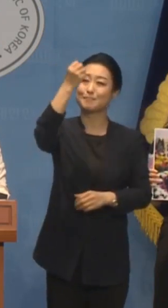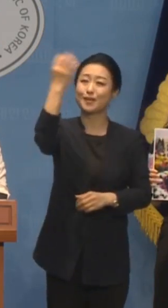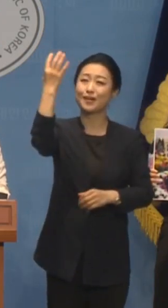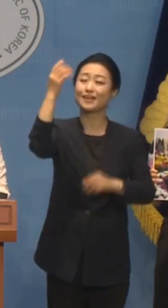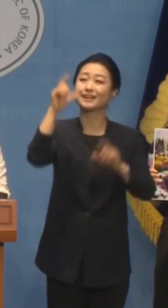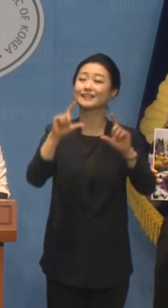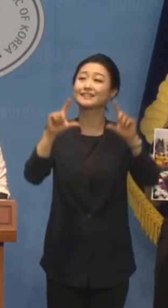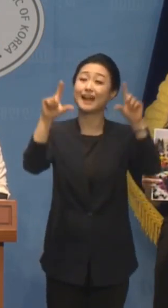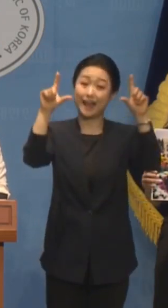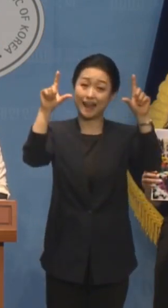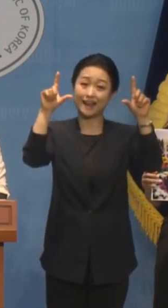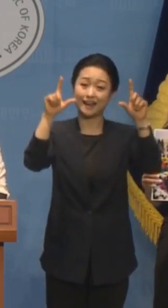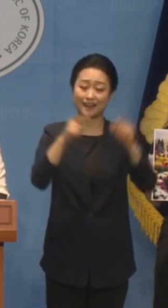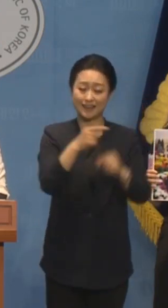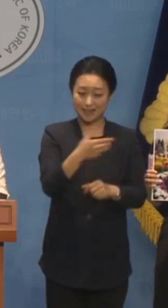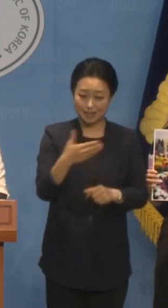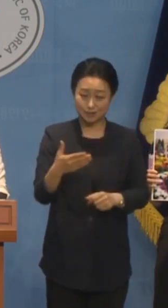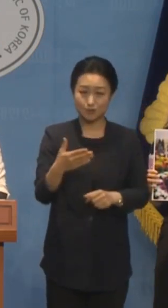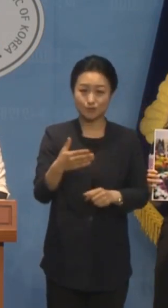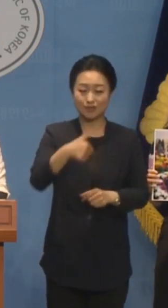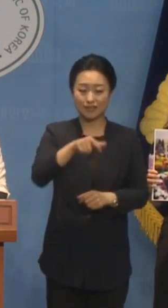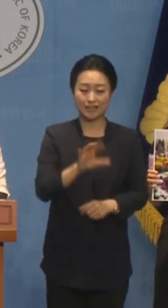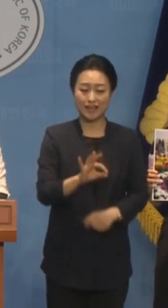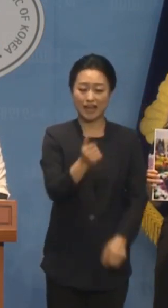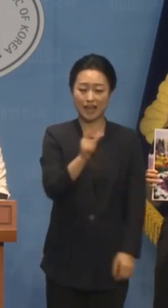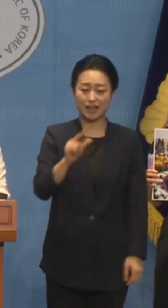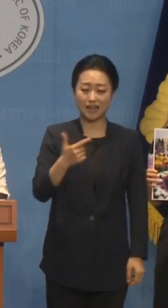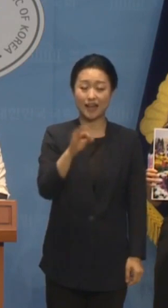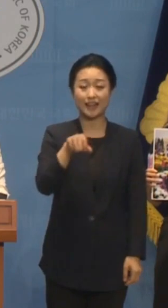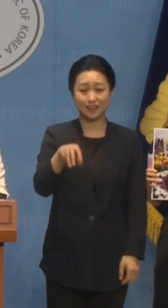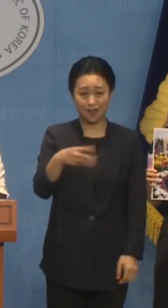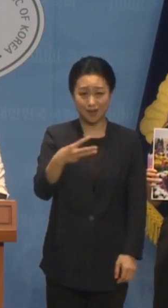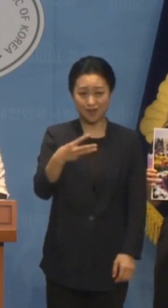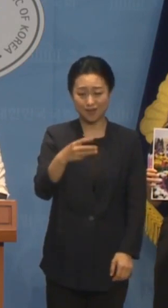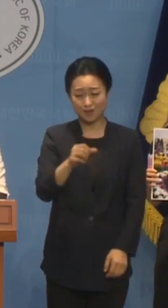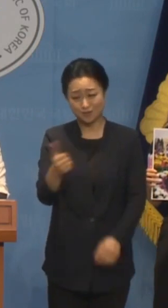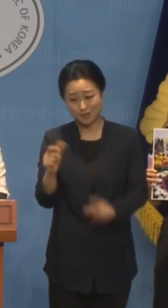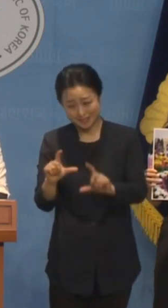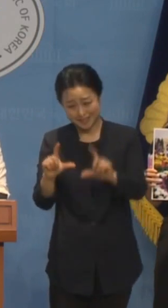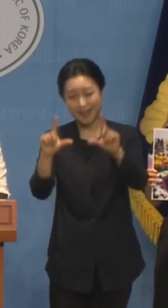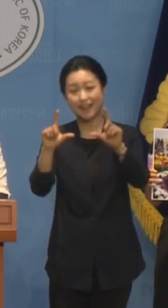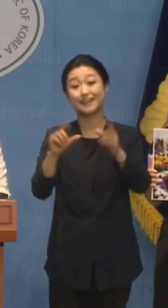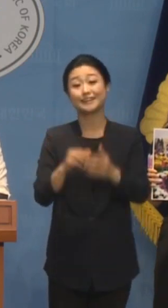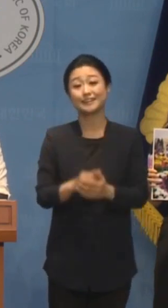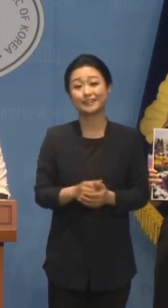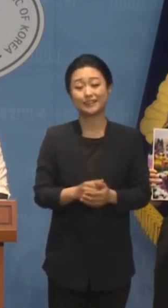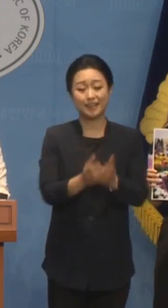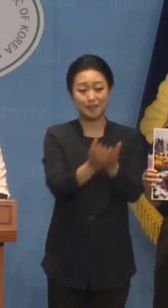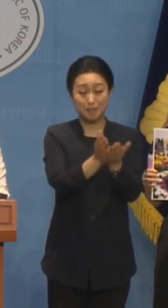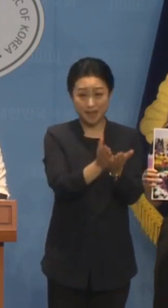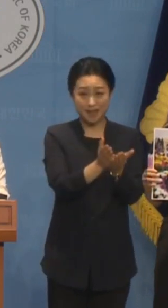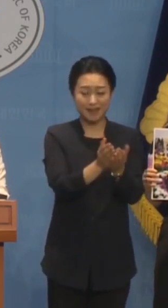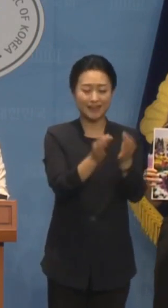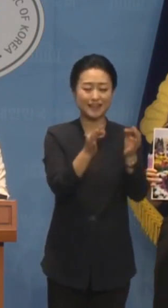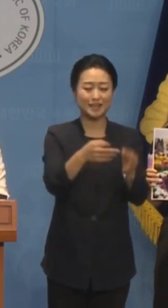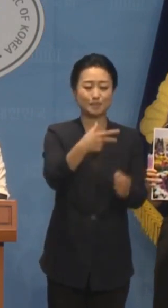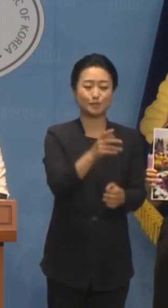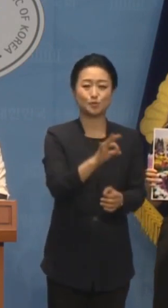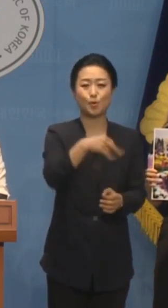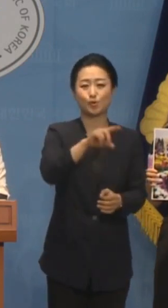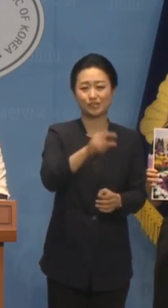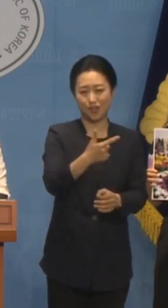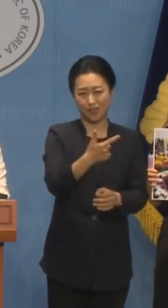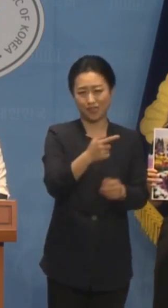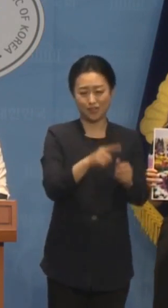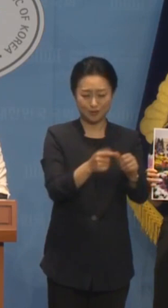날이고, 소방관 강한얼 양이 하늘의 별이 된 날이고, 그리고 선원 김종선 씨가